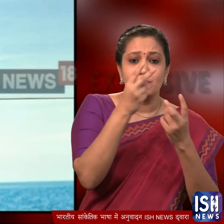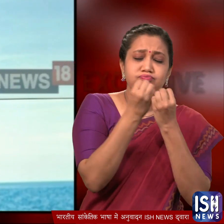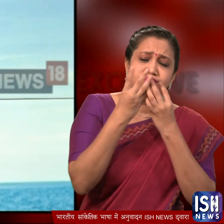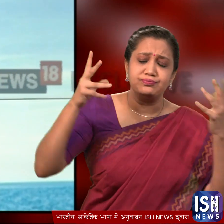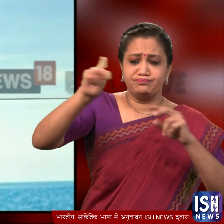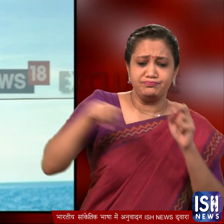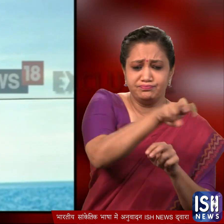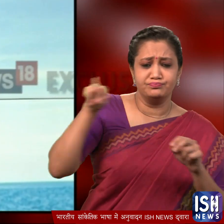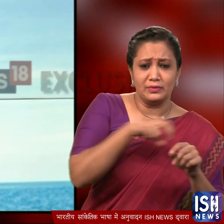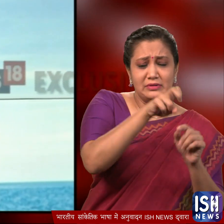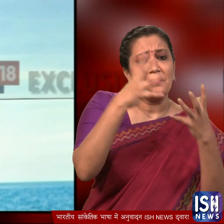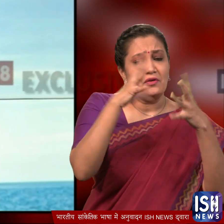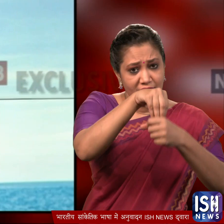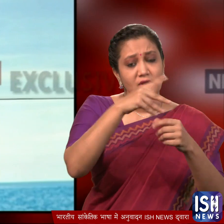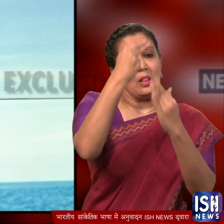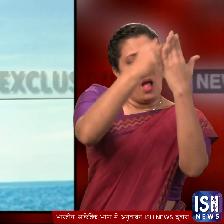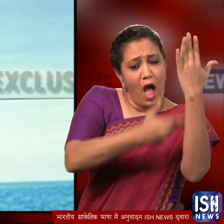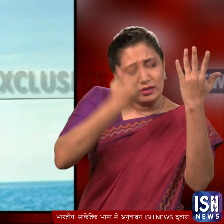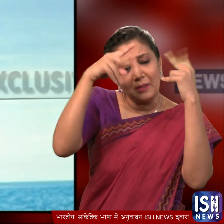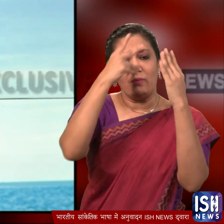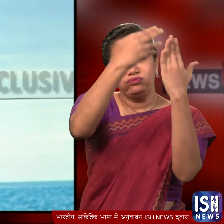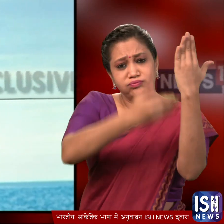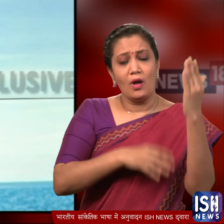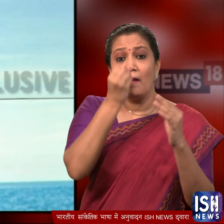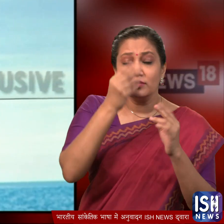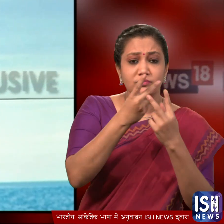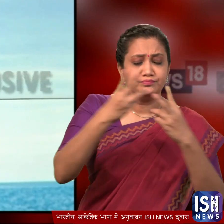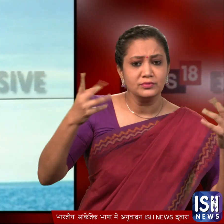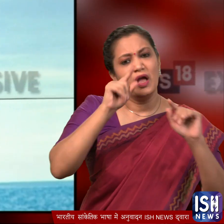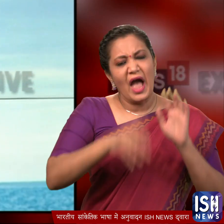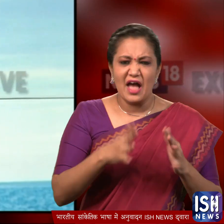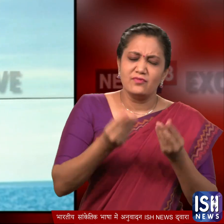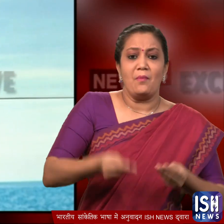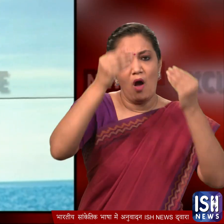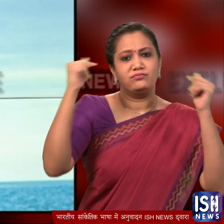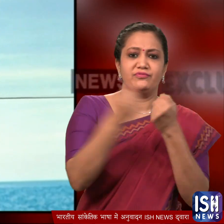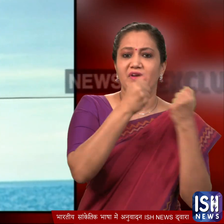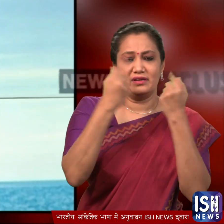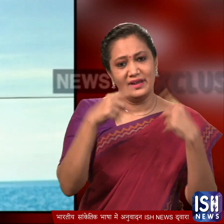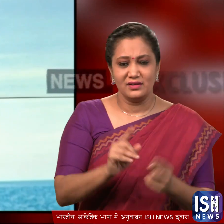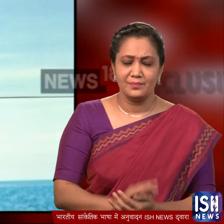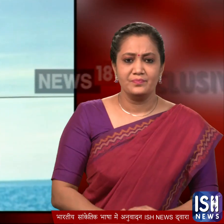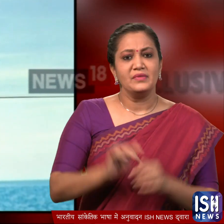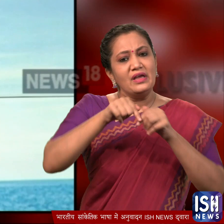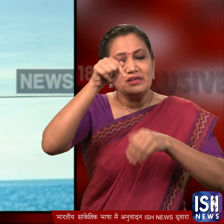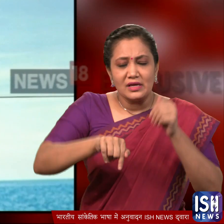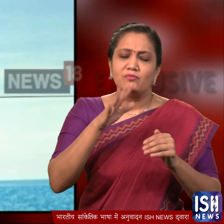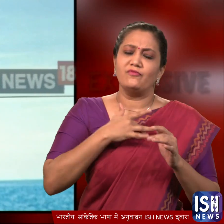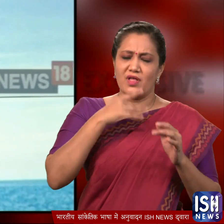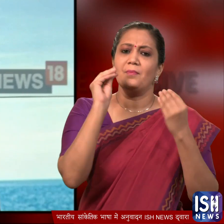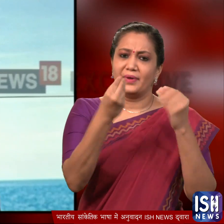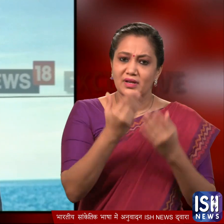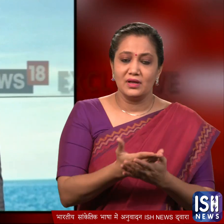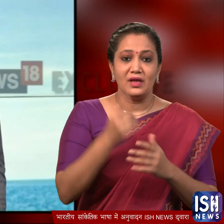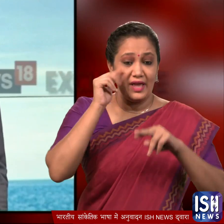नेताओं की भरमार है और टिकट के दावेदारों की लिस्ट भी लंबी है, इसलिए वहां बीजेपी में टिकट को लेकर हंगामा भी कुछ ज्यादा है। राजनीति में इसे भी शुभ संकेत ही